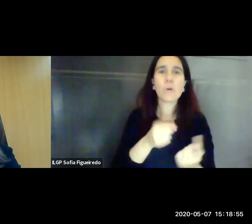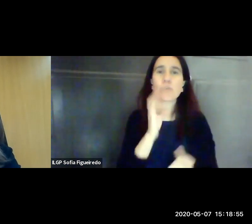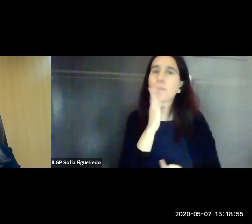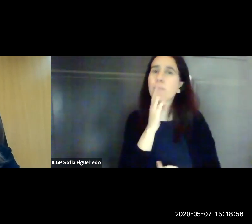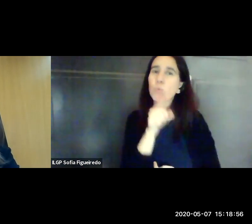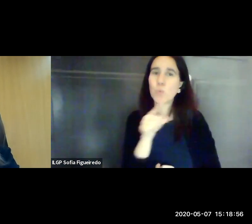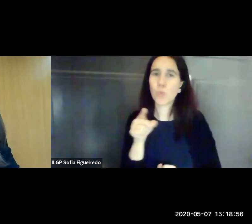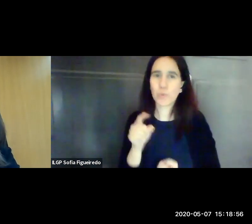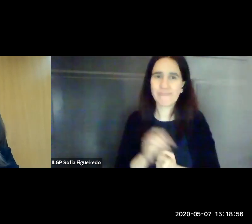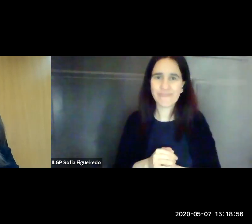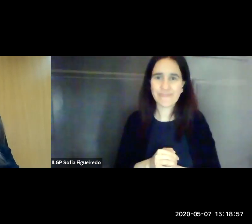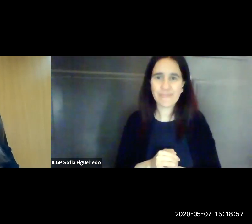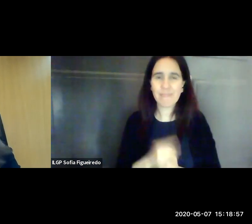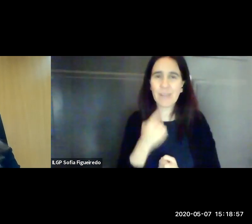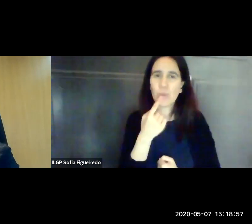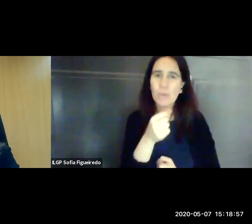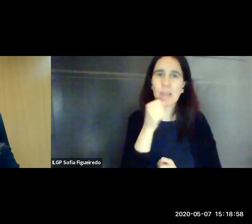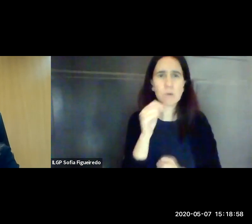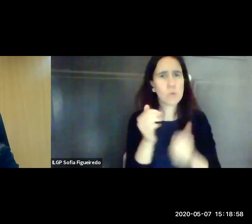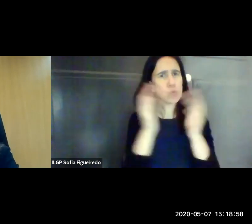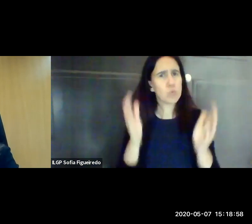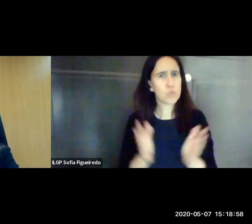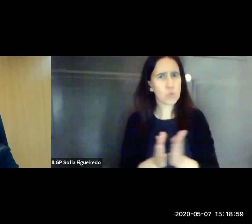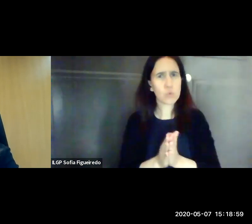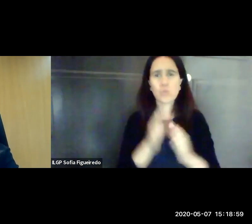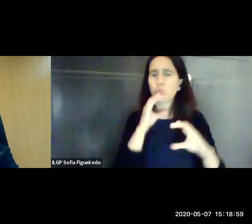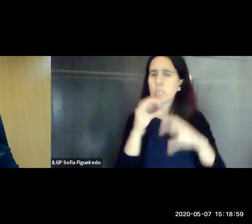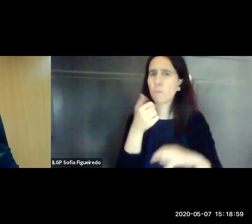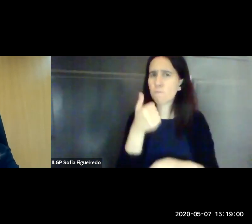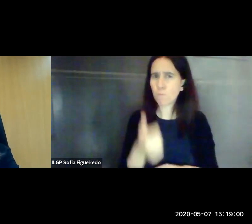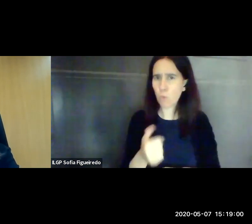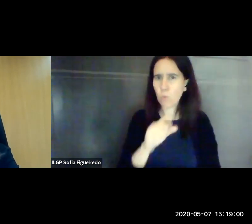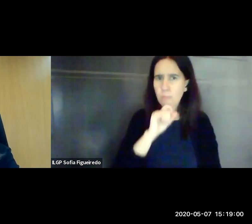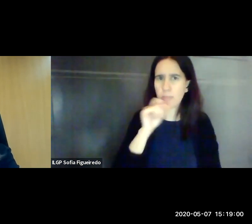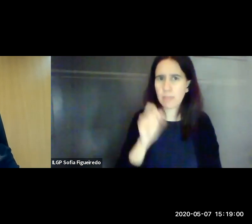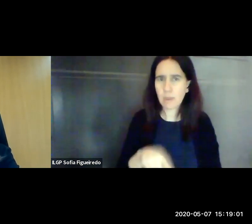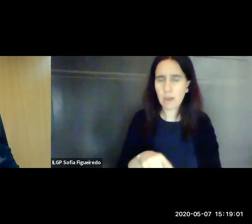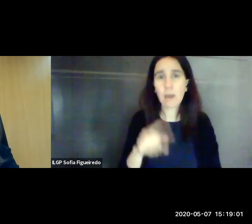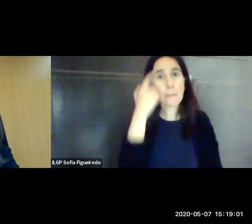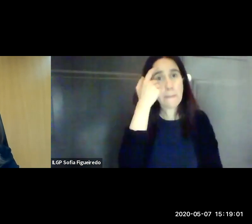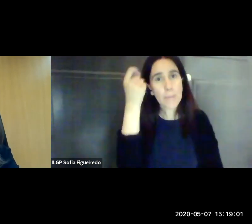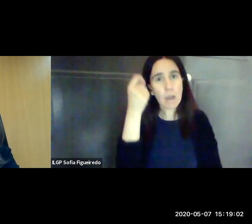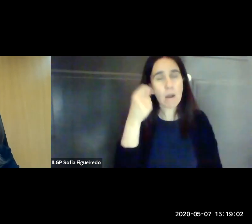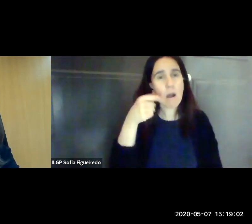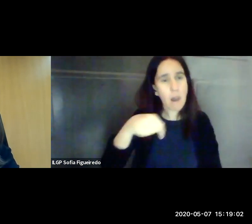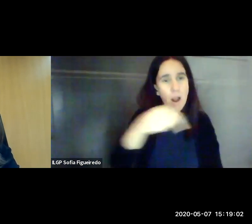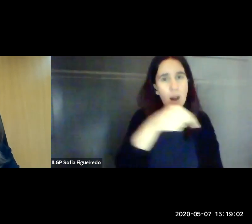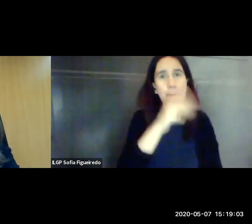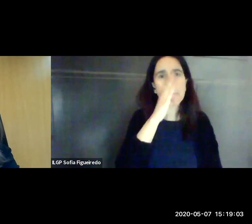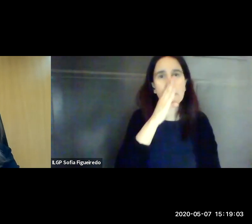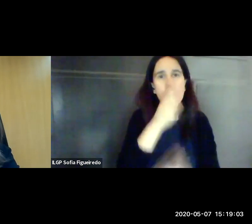Eu costumo dizer que todos podemos ser bons comunicadores, a questão é que uns têm que treinar mais do que